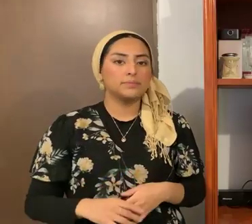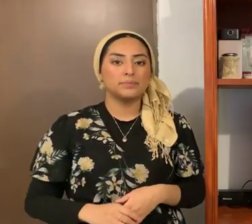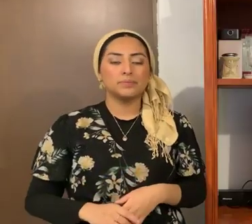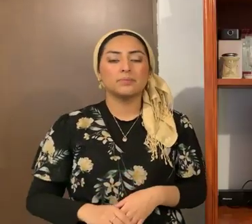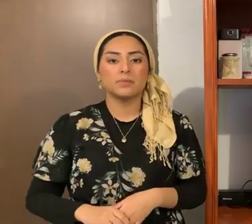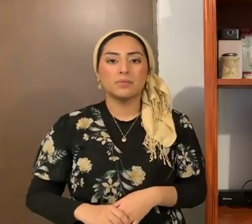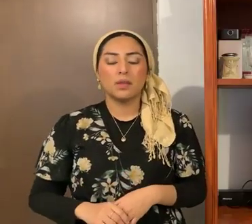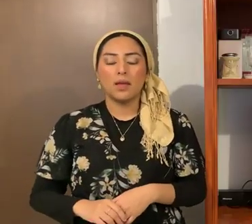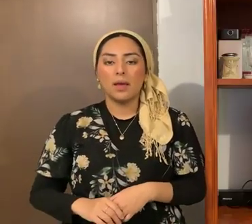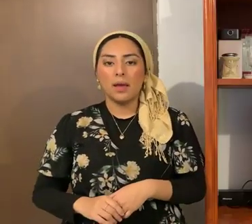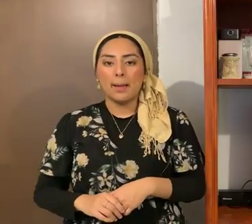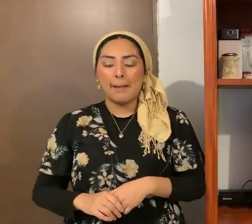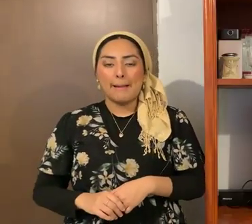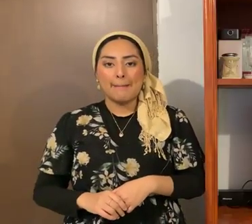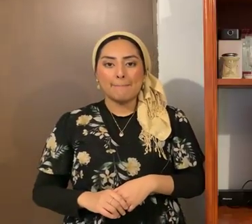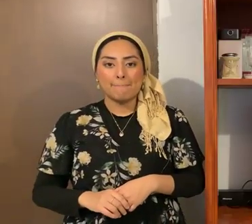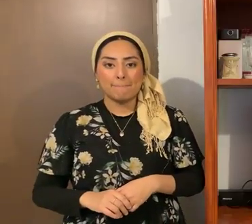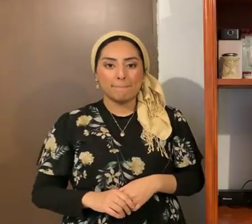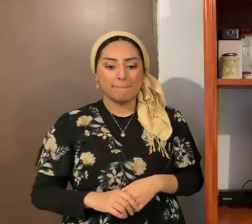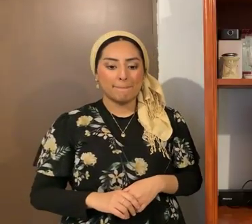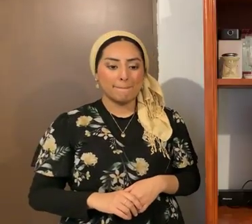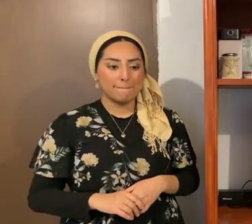comportamiento.